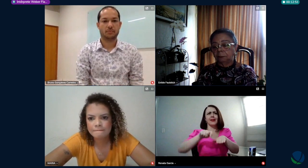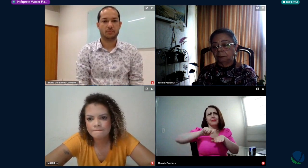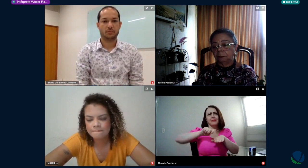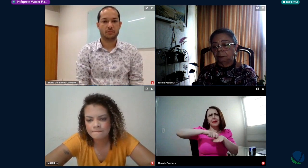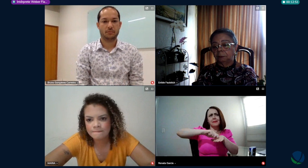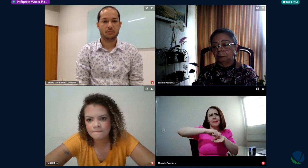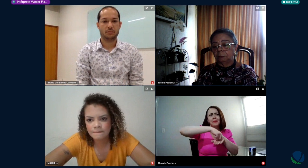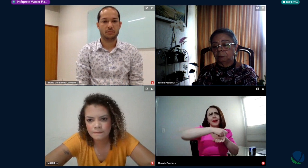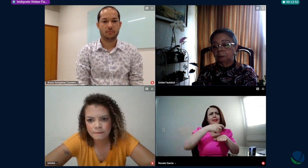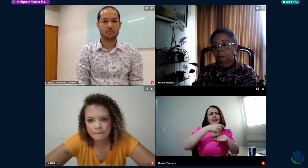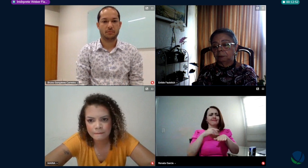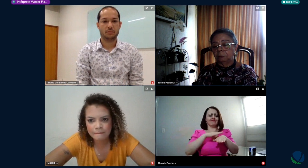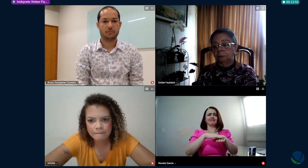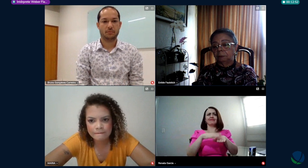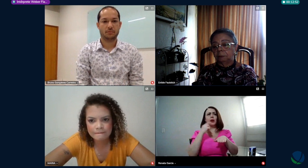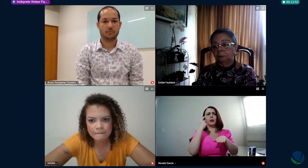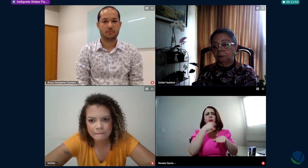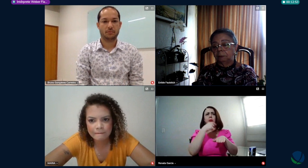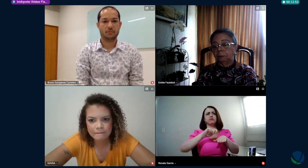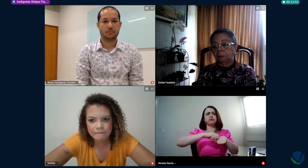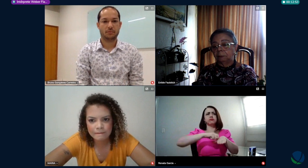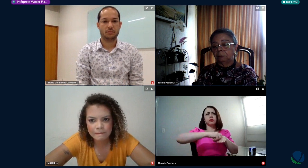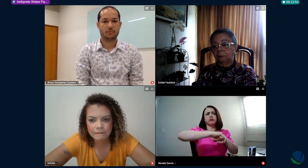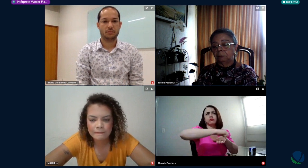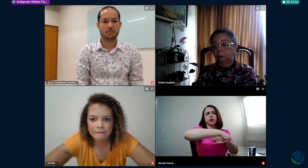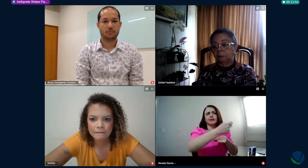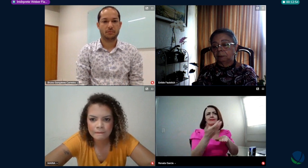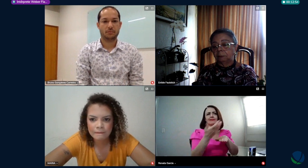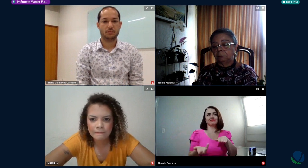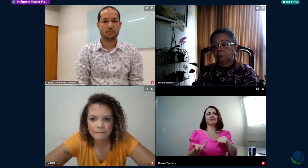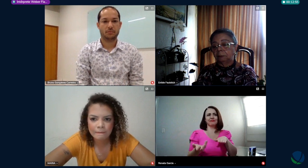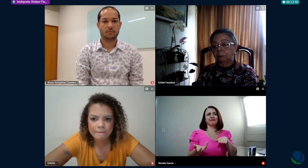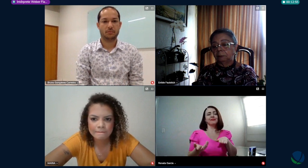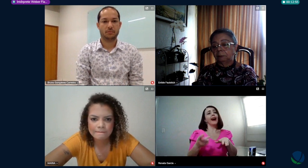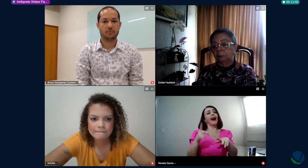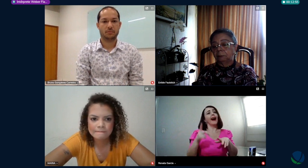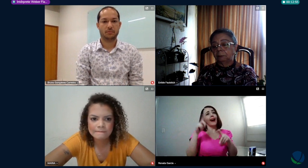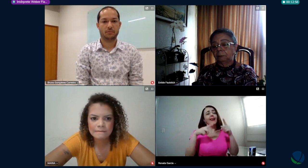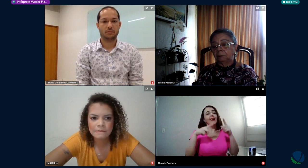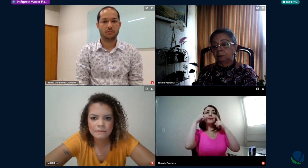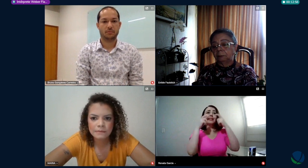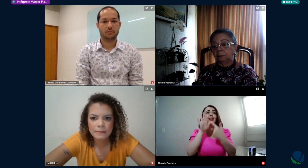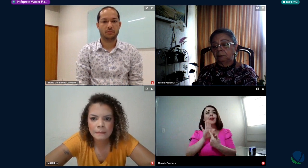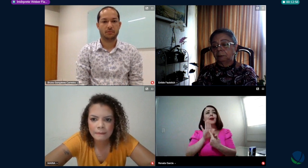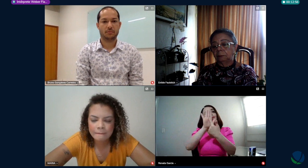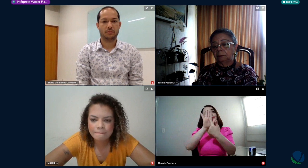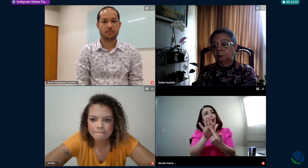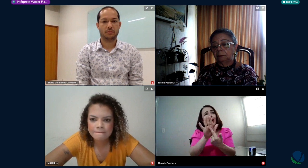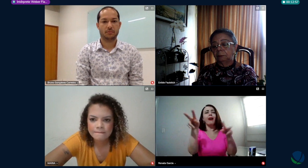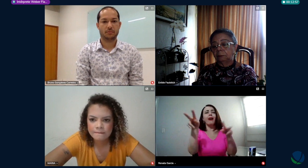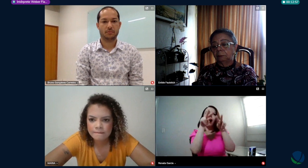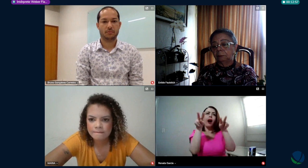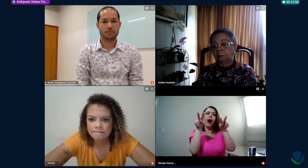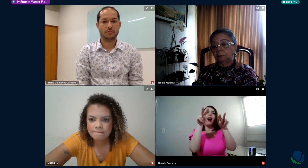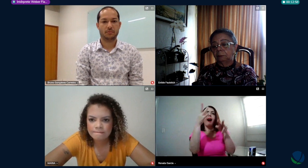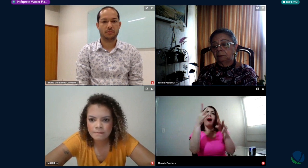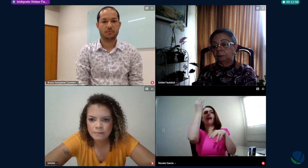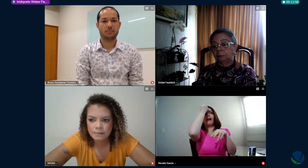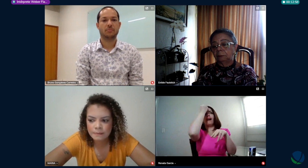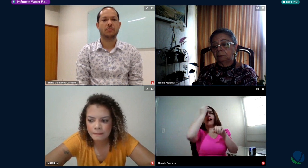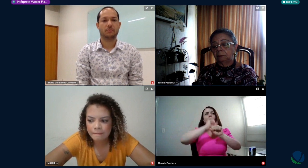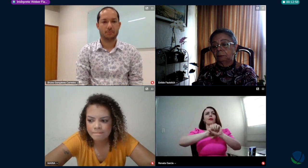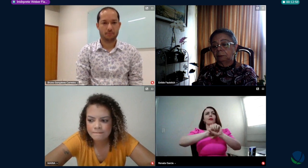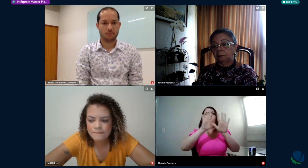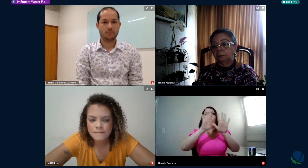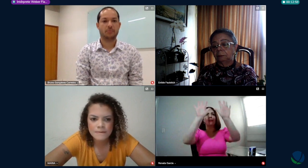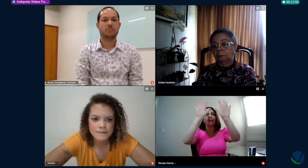vários ossos ali dos dedos do pé. E eu poderia mencionar, se eu fosse tratar de articulação, posso